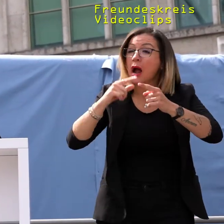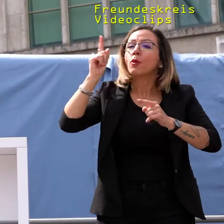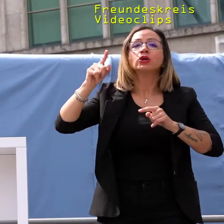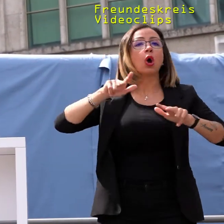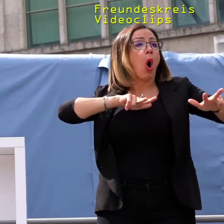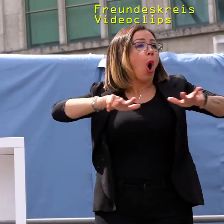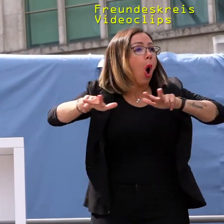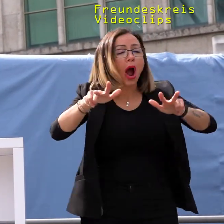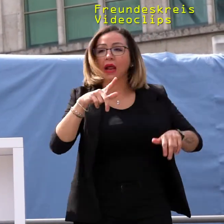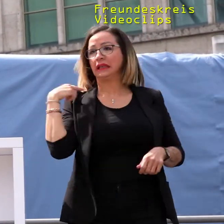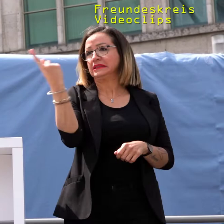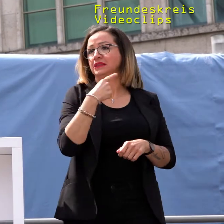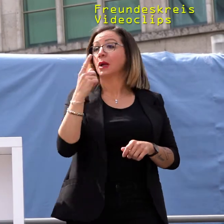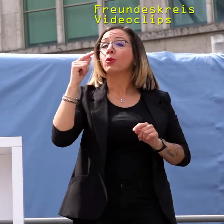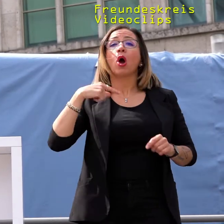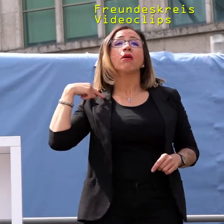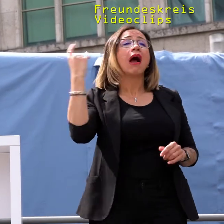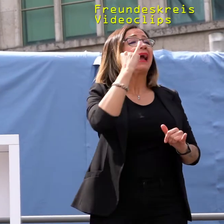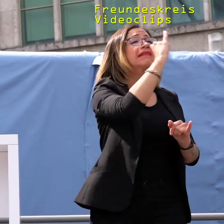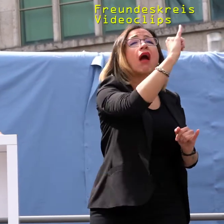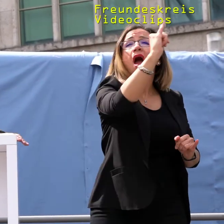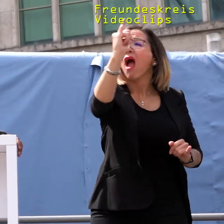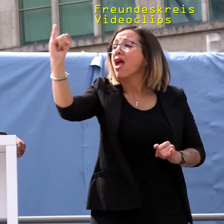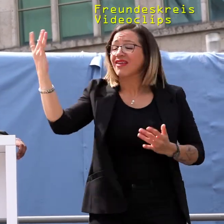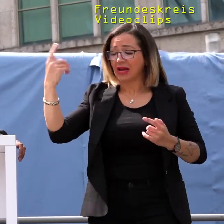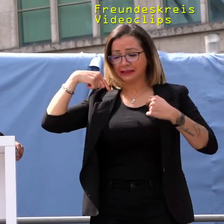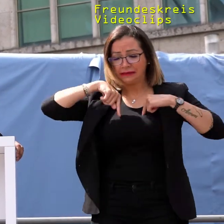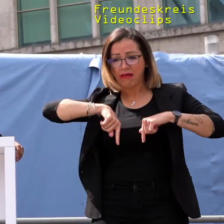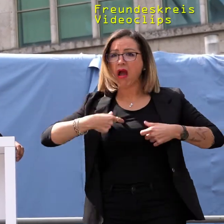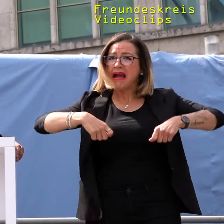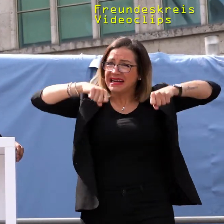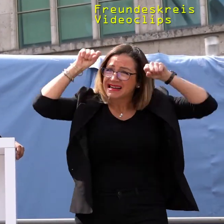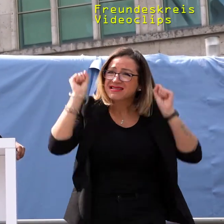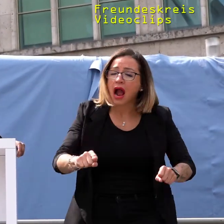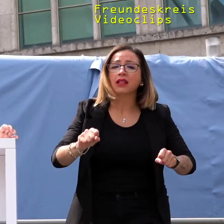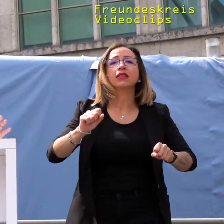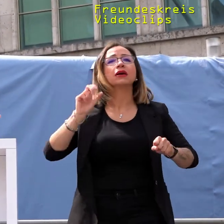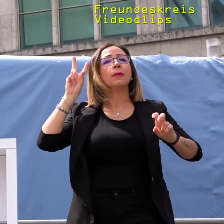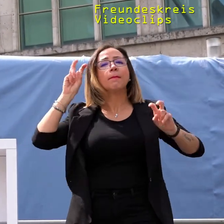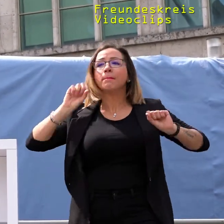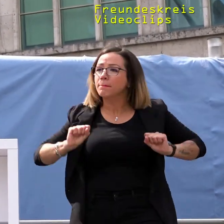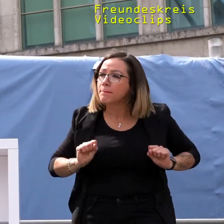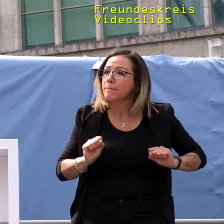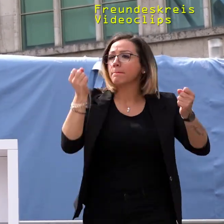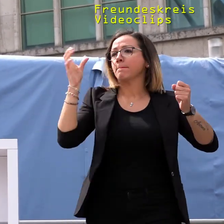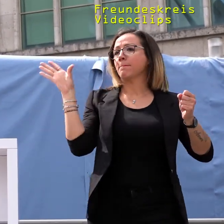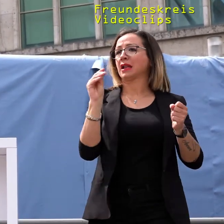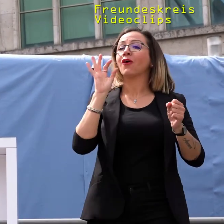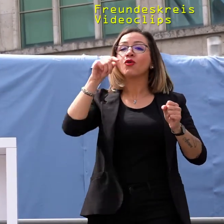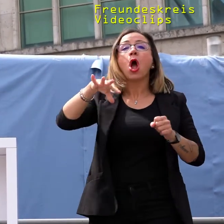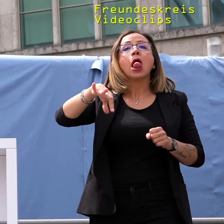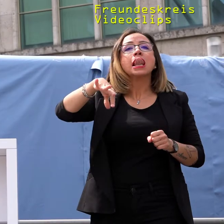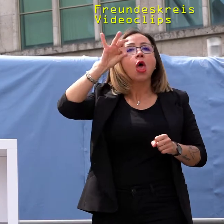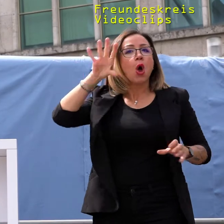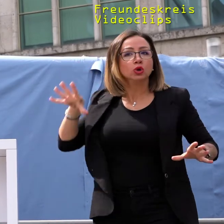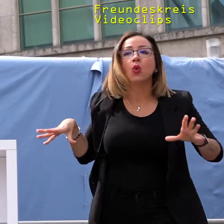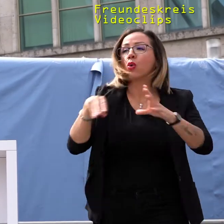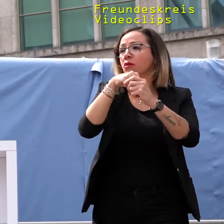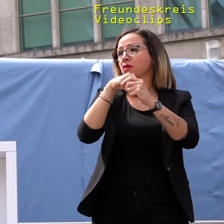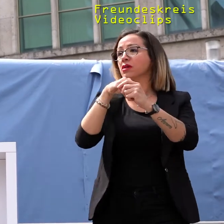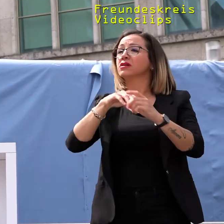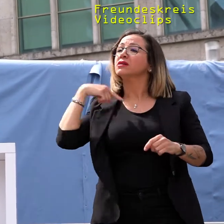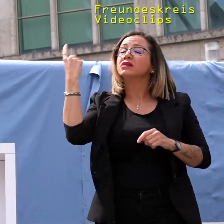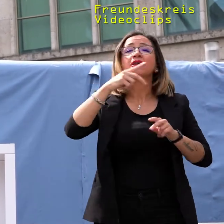Jeder von uns soll das tun, was innerhalb seiner Macht steht, um Teil der Lösung zu werden. Wir sind alle verschieden, was auch bedeutet, dass wir alle